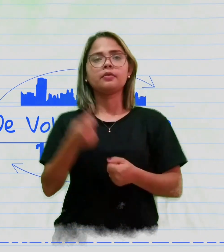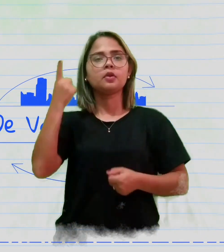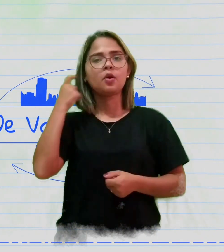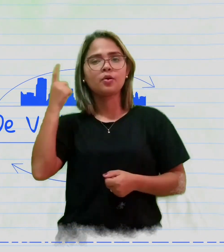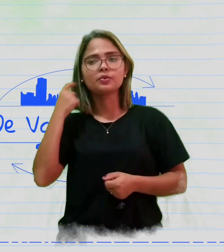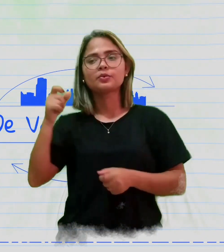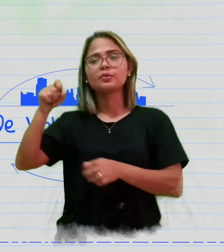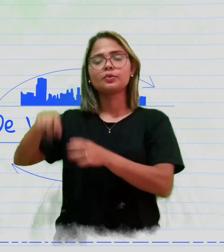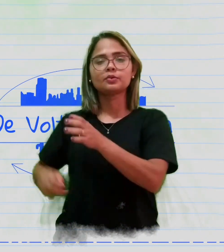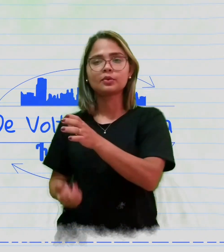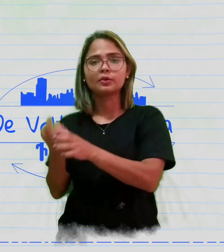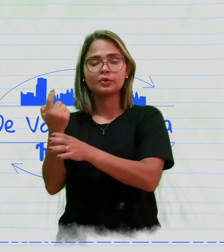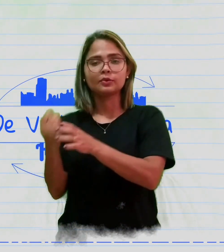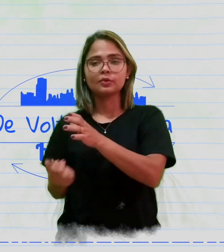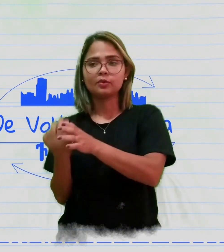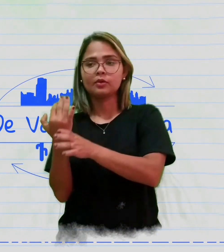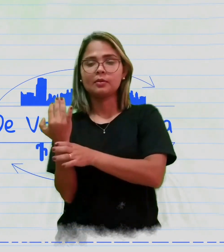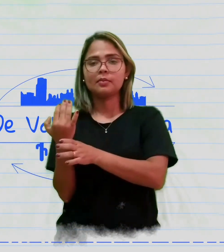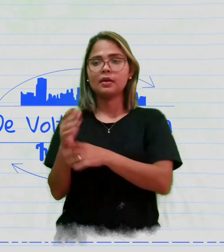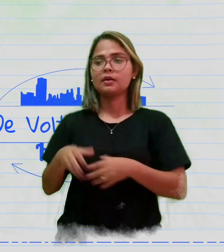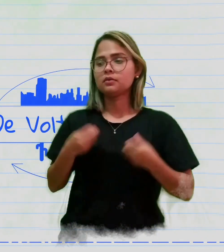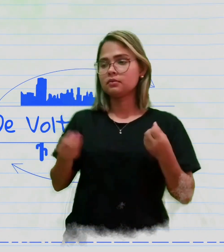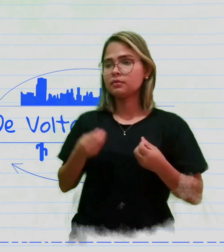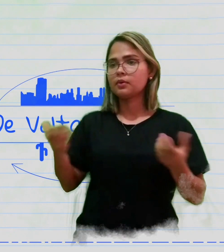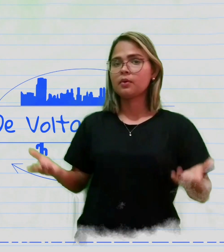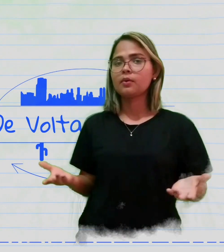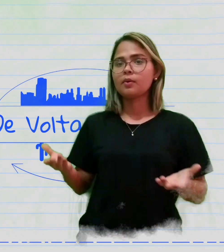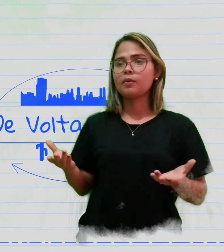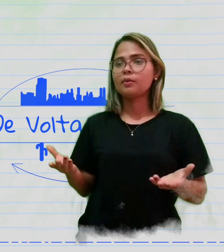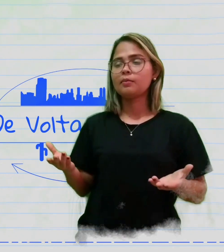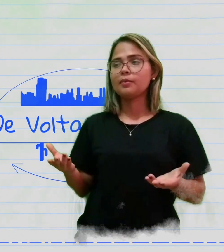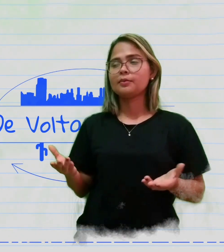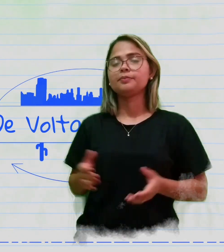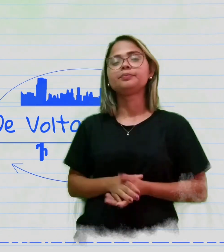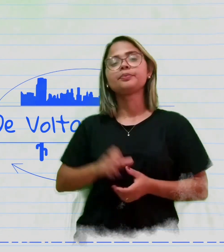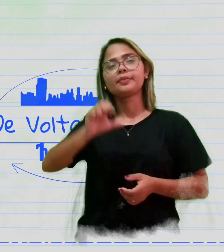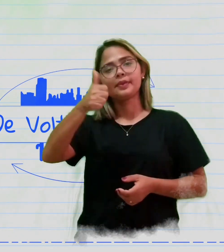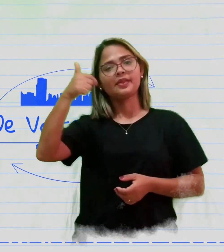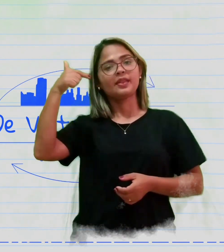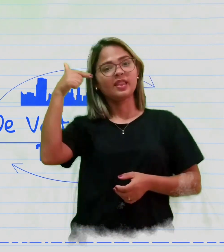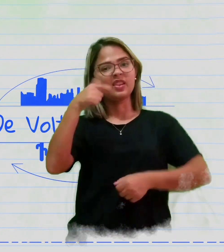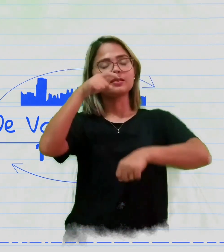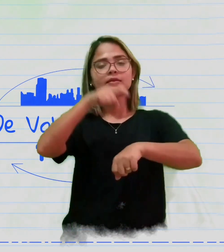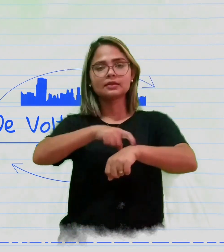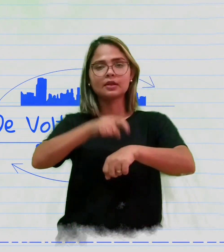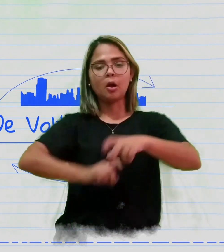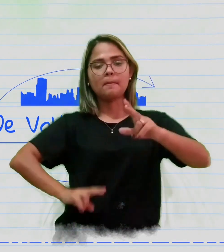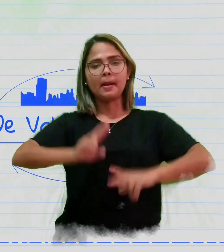Quando a gente escuta a música da Jandê, né, num momento tão fofo quanto é o final do primeiro episódio, né, a gente quer de